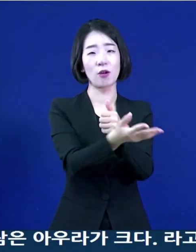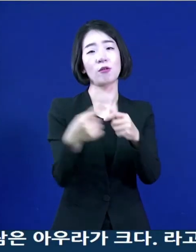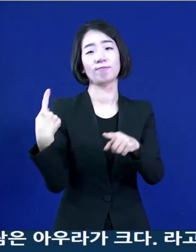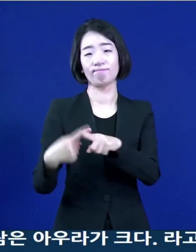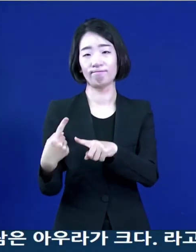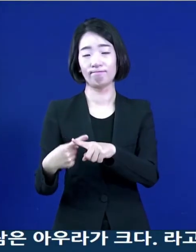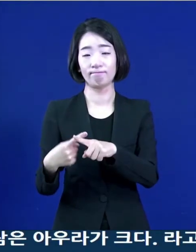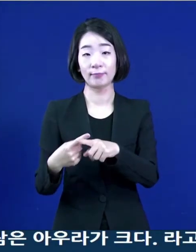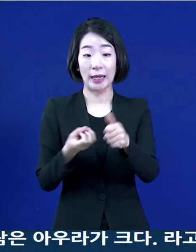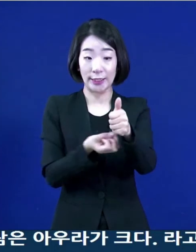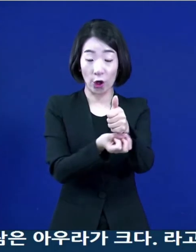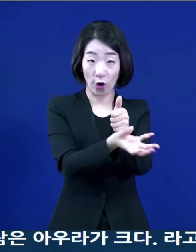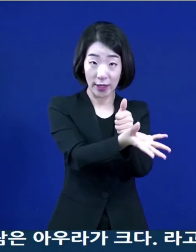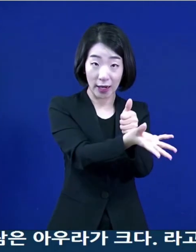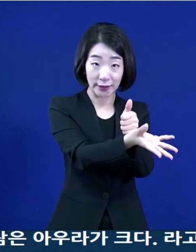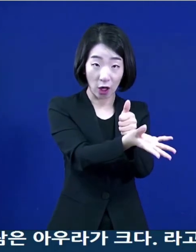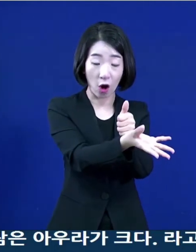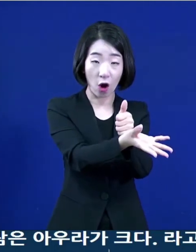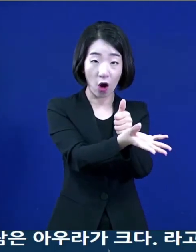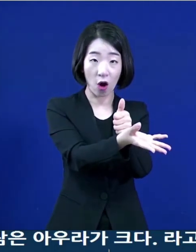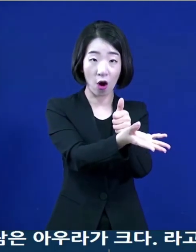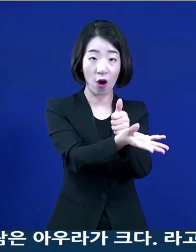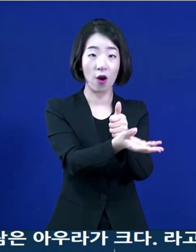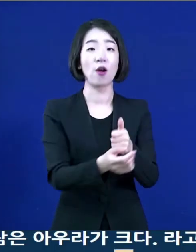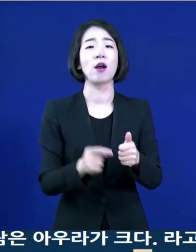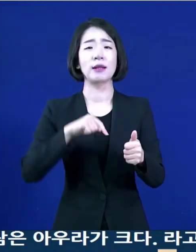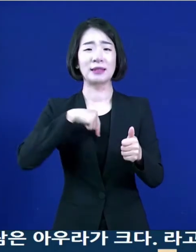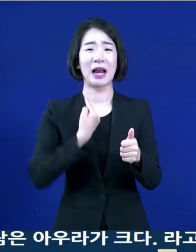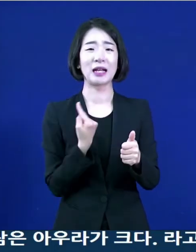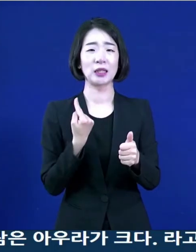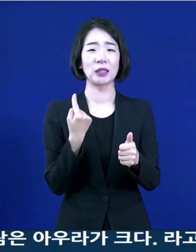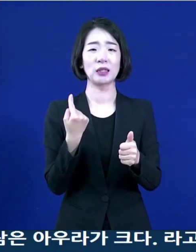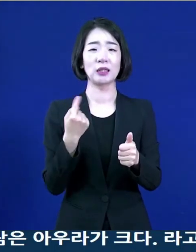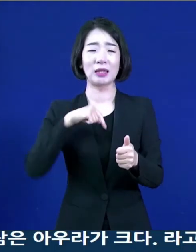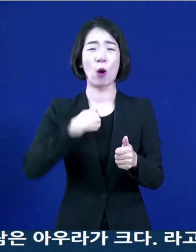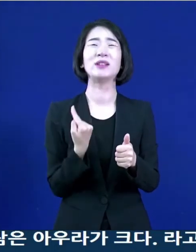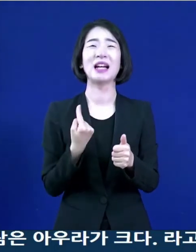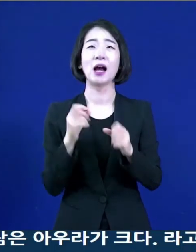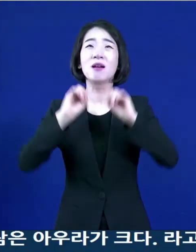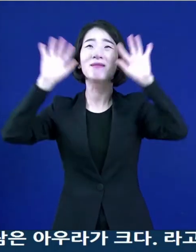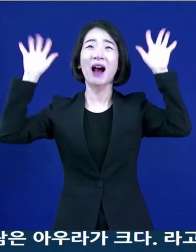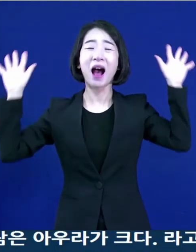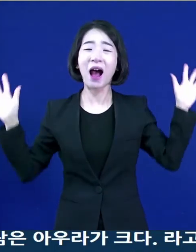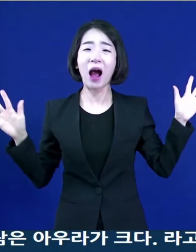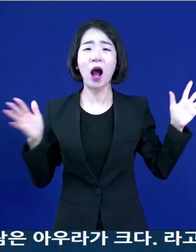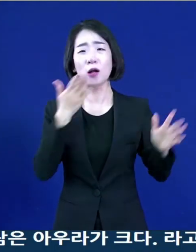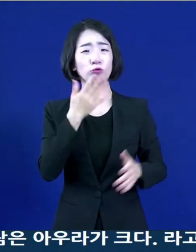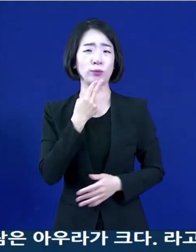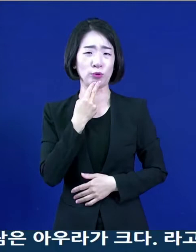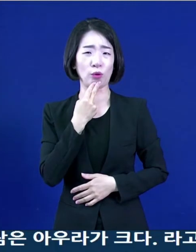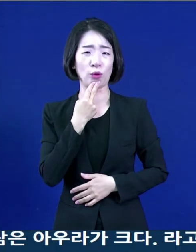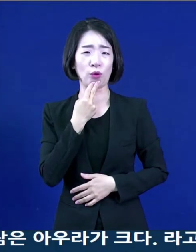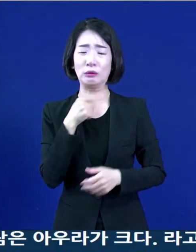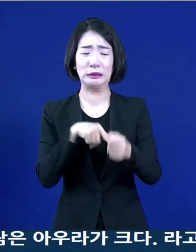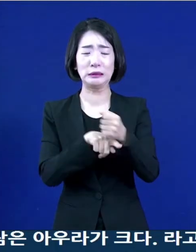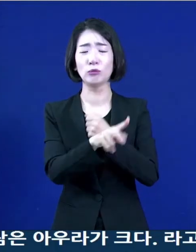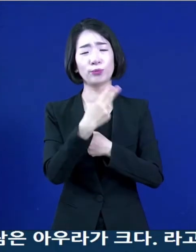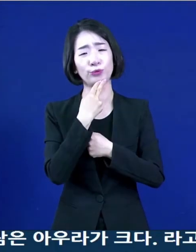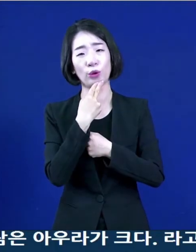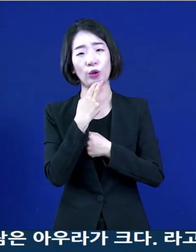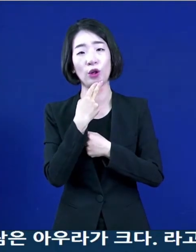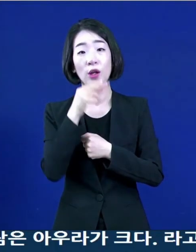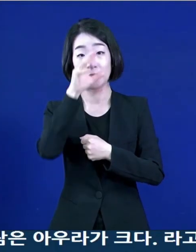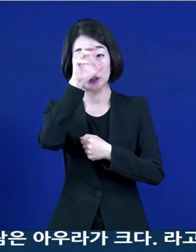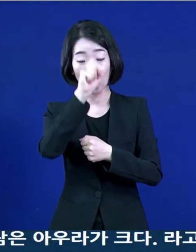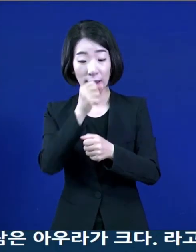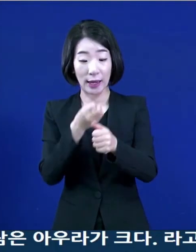때는 영향력이 되어야 의미가 있습니다. 자기 혼자 아우라를 아무리 발산해도 그거 별 의미 없습니다. 선한 영향력을